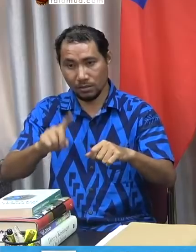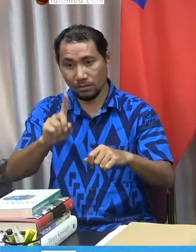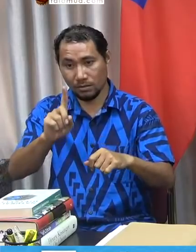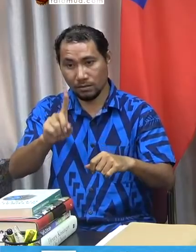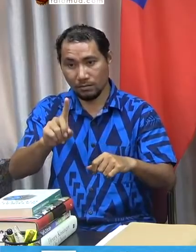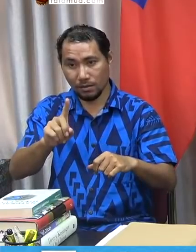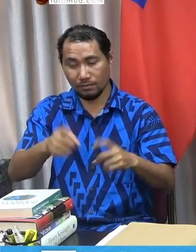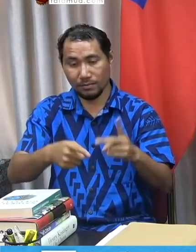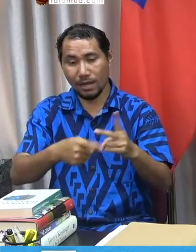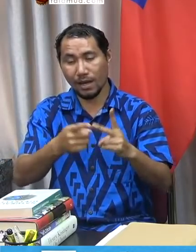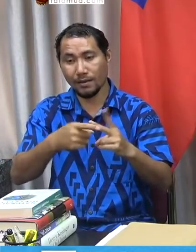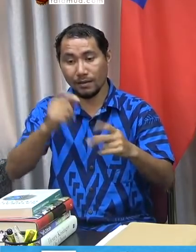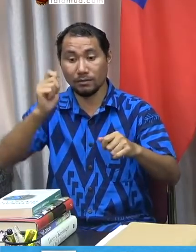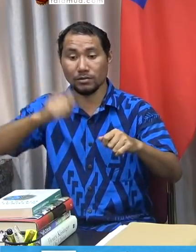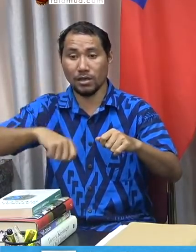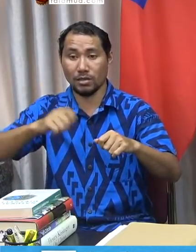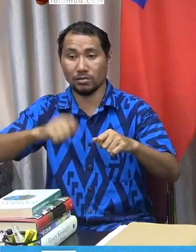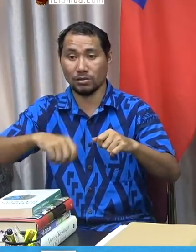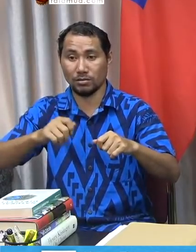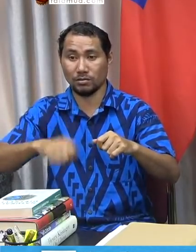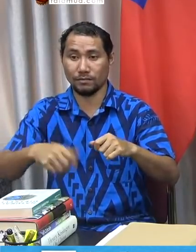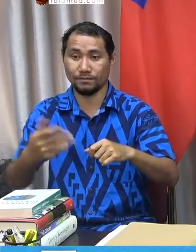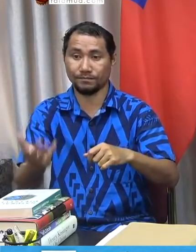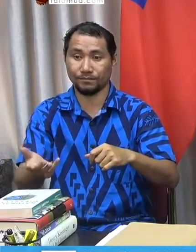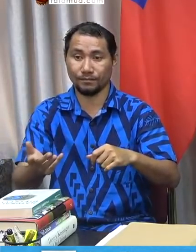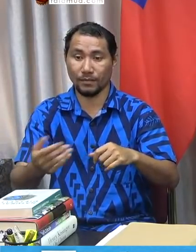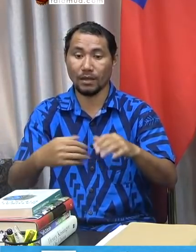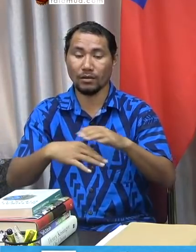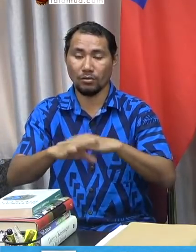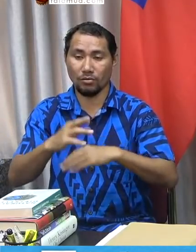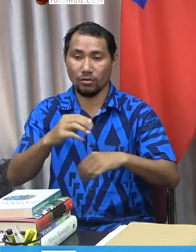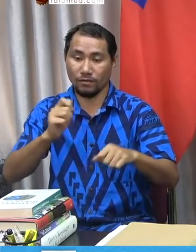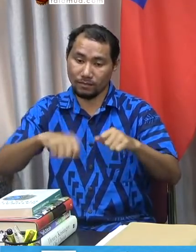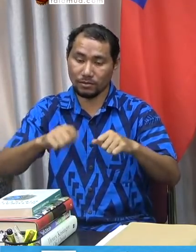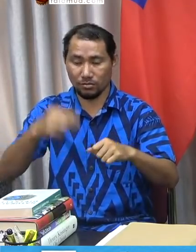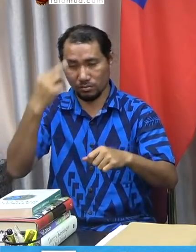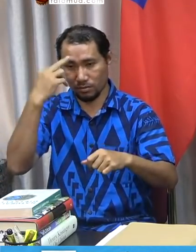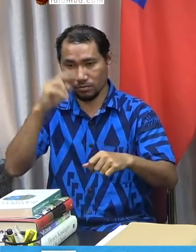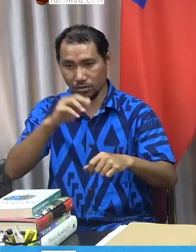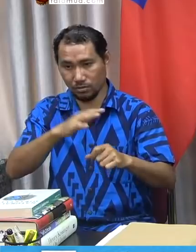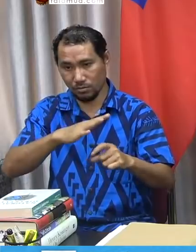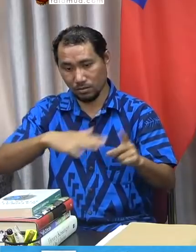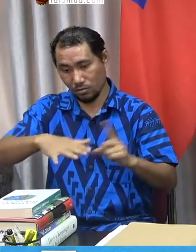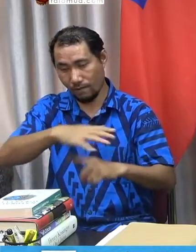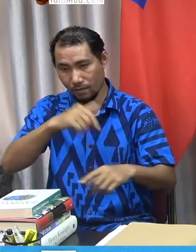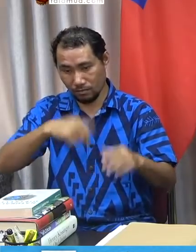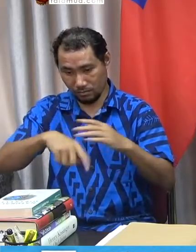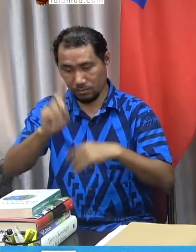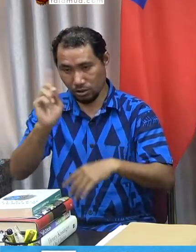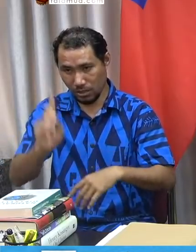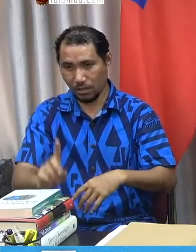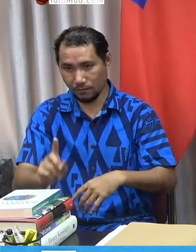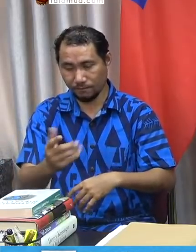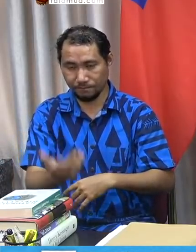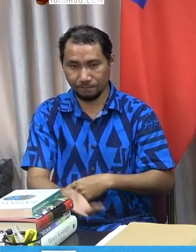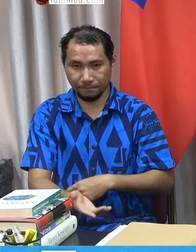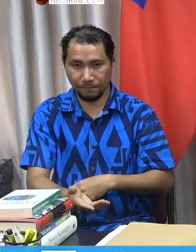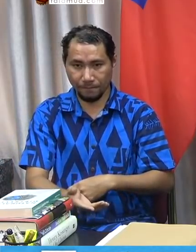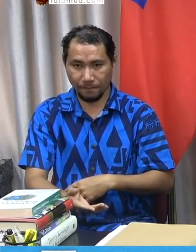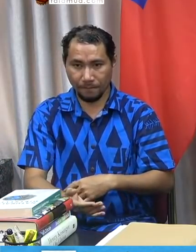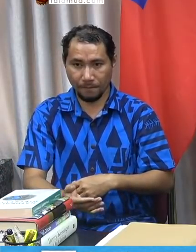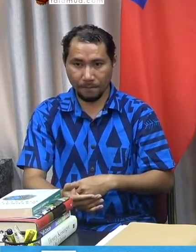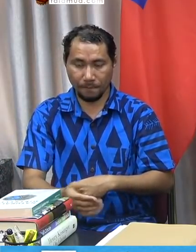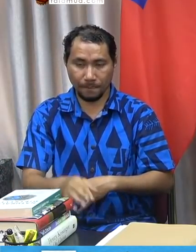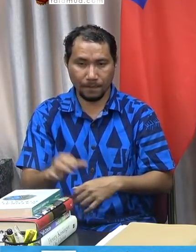o le whaamasinonga o whanua maswafa i le aso. Ia e ao na si le fia e le